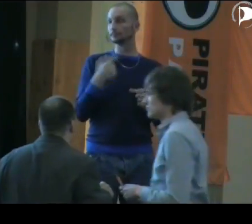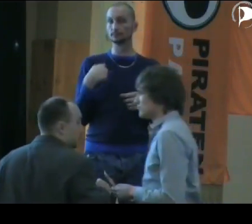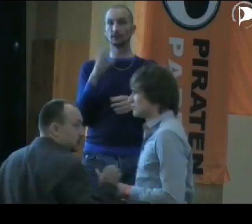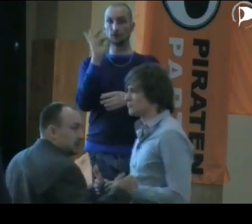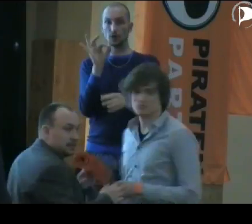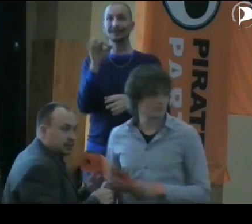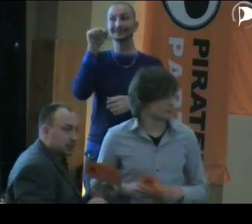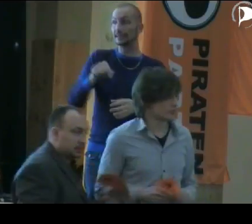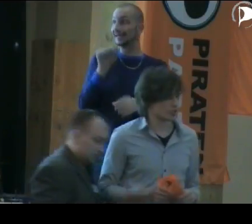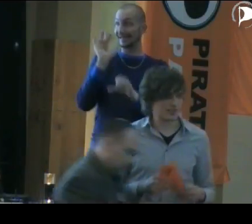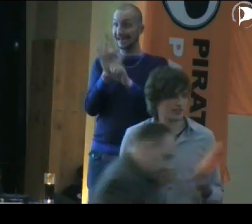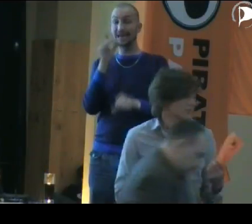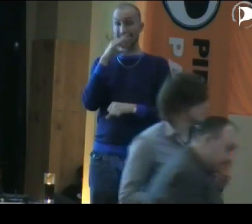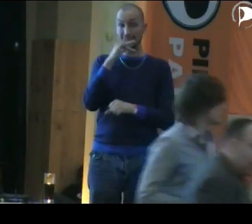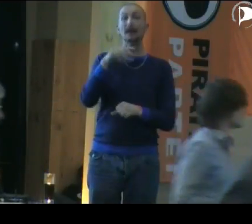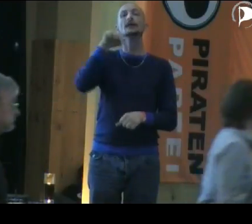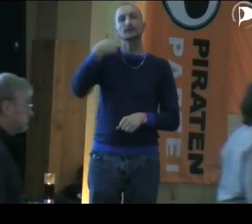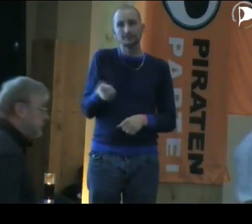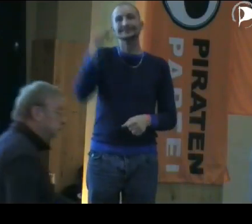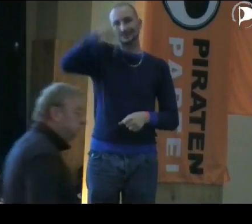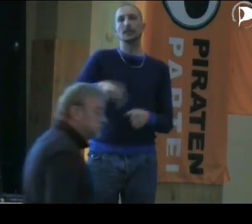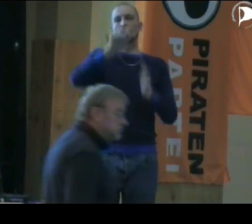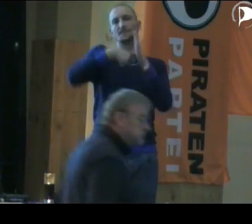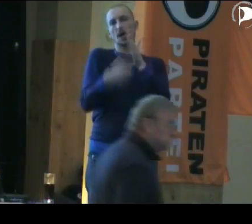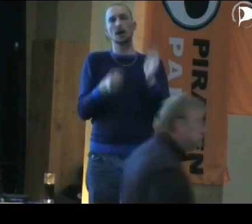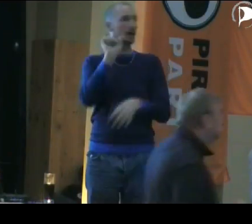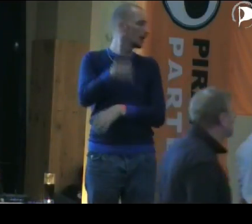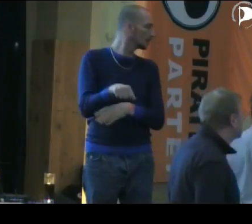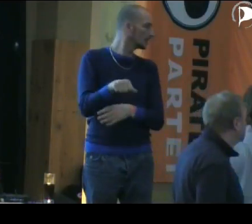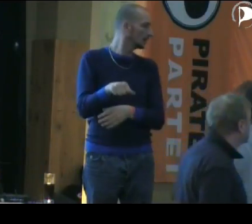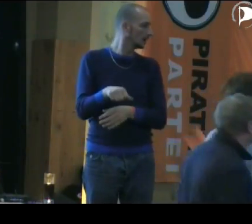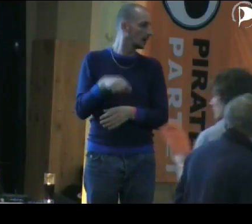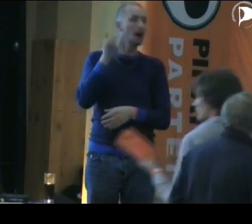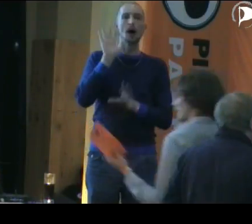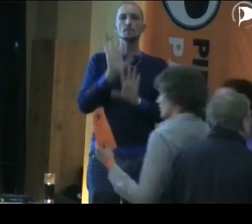sondern können wir damit jetzt zur wahl der beisitzer streichen